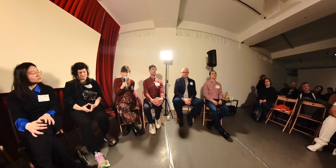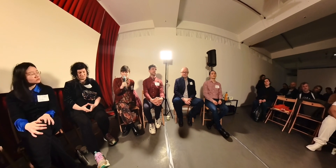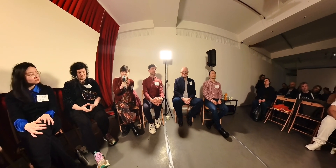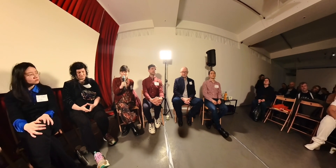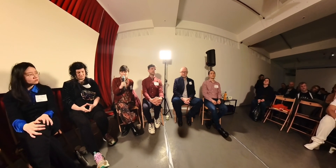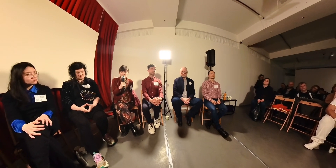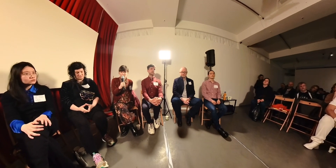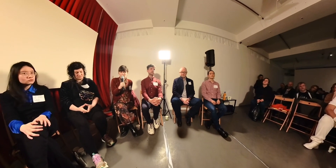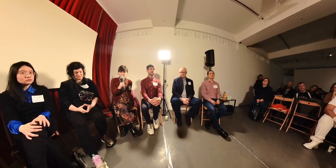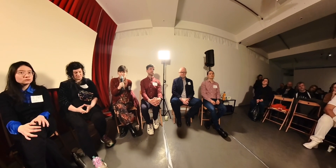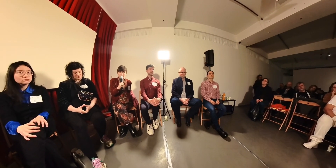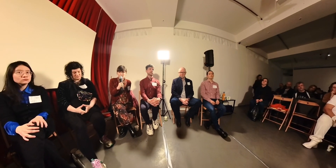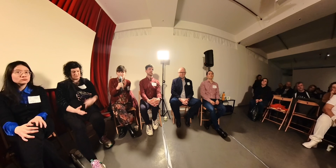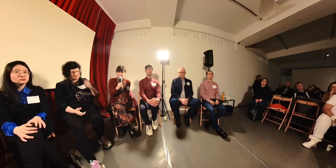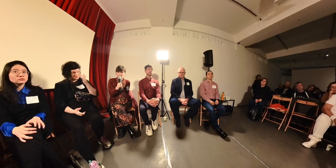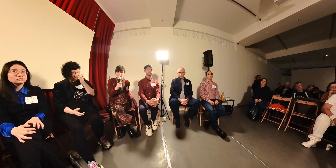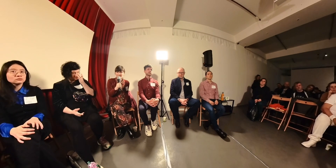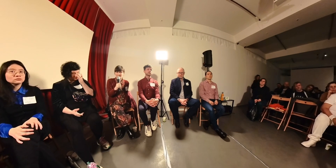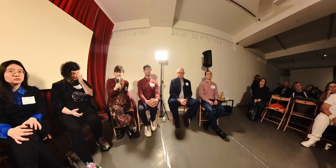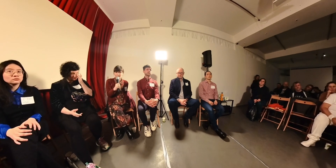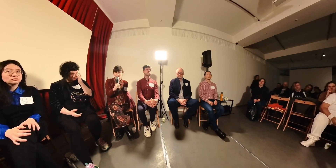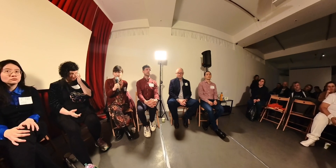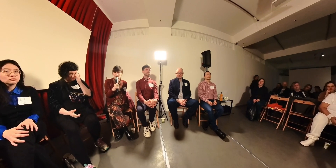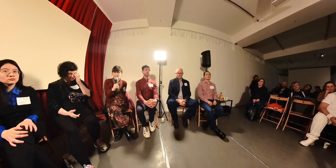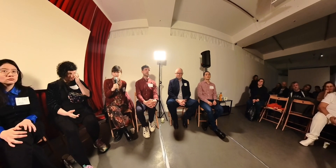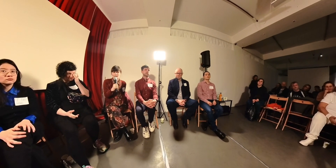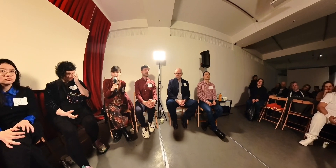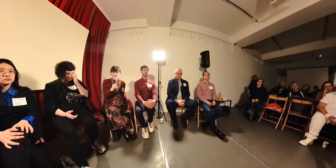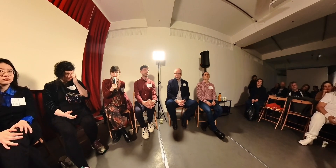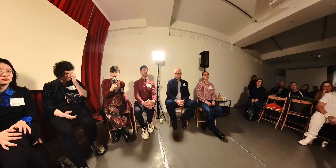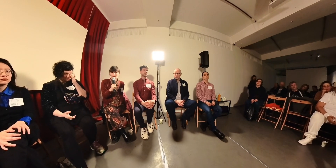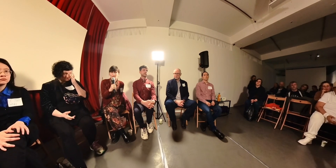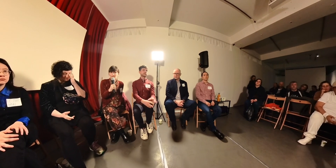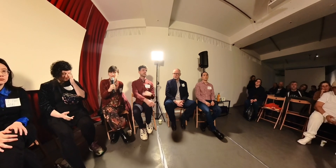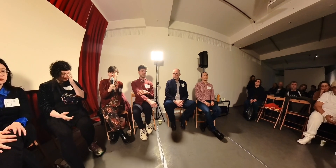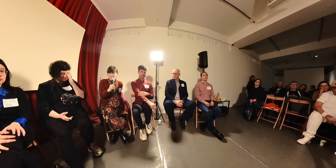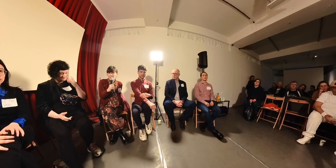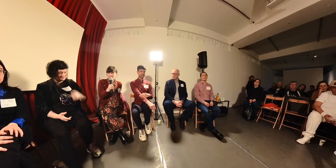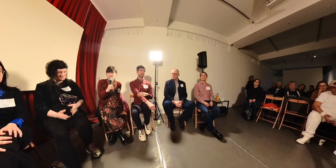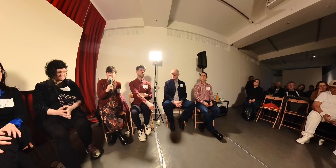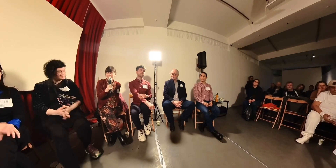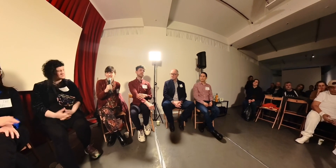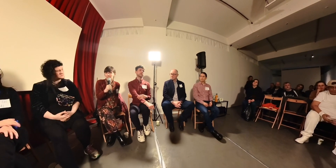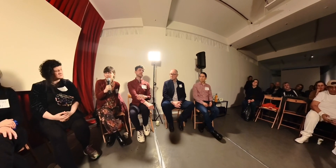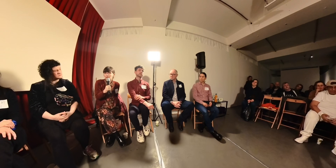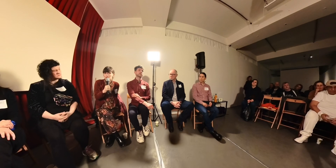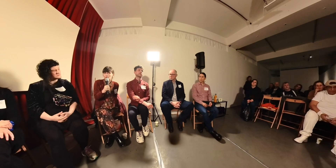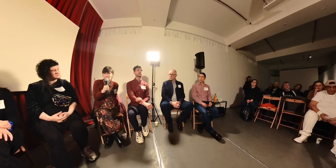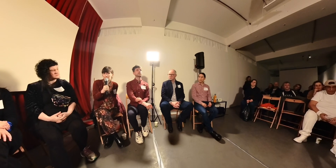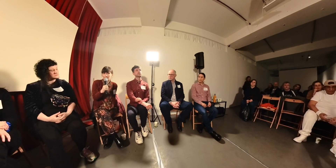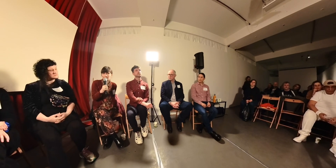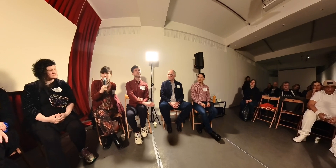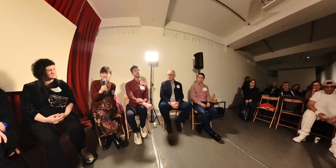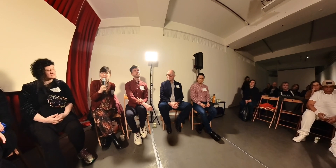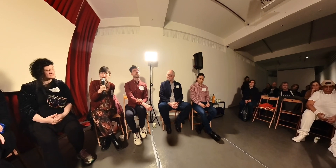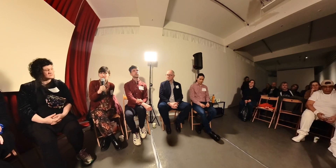životní a ta otázka vlastně těch úplně základních potřeb, jako je bydlení, nám tam přišla, že se vlastně do toho